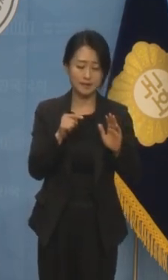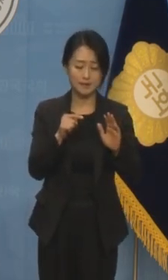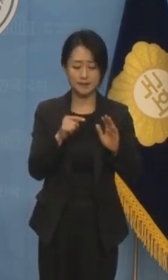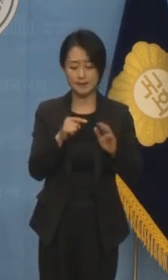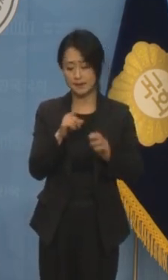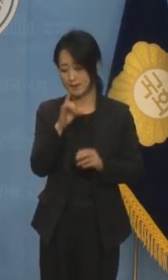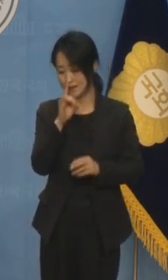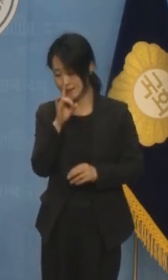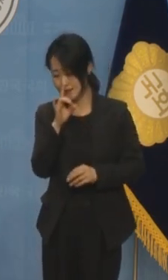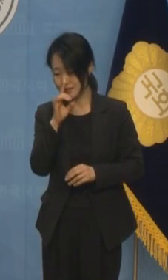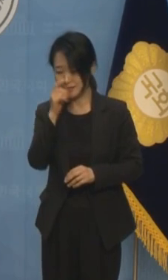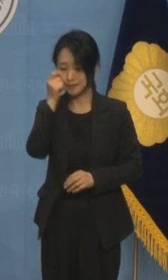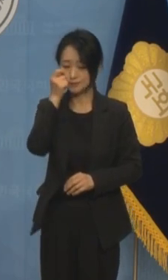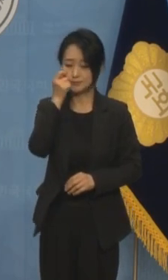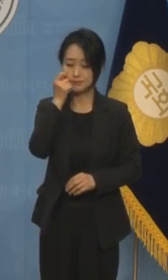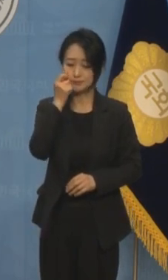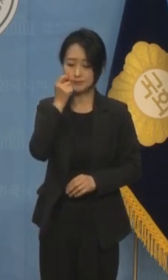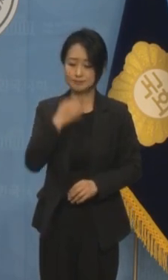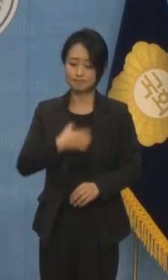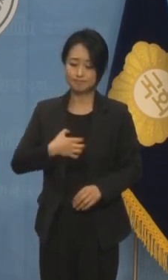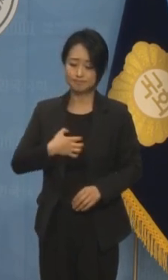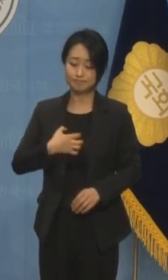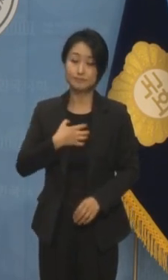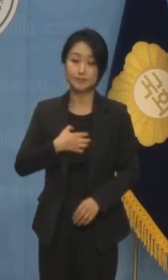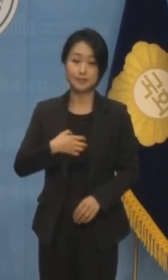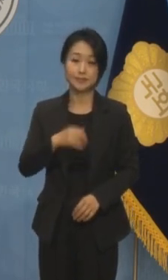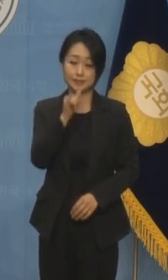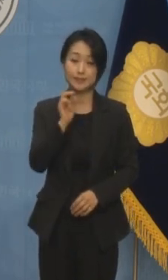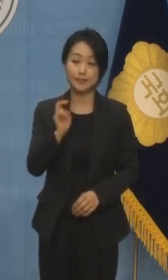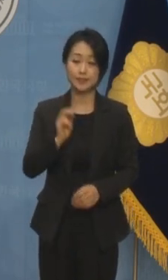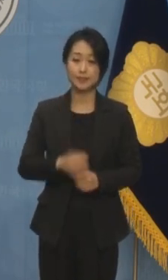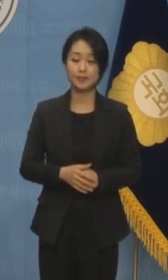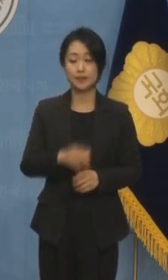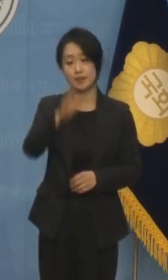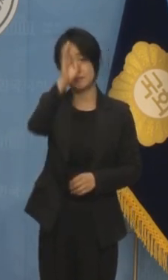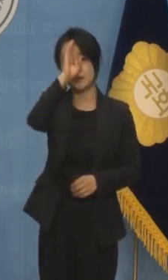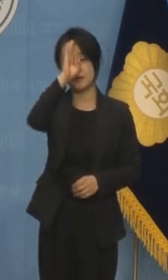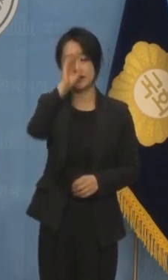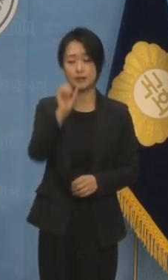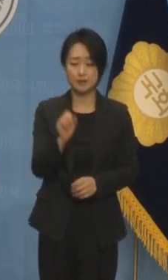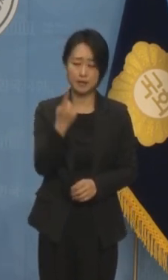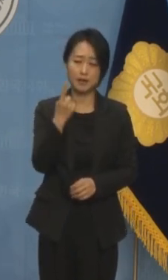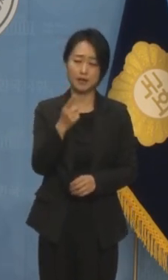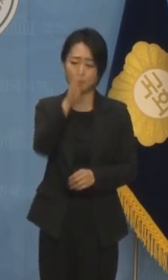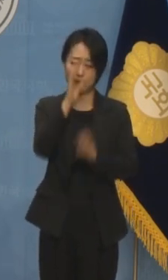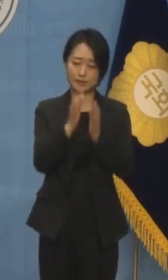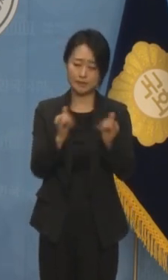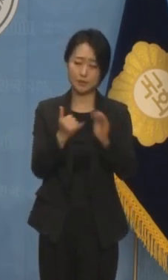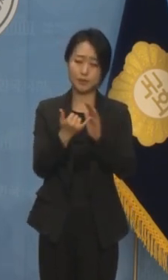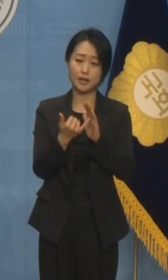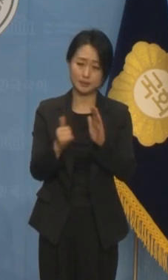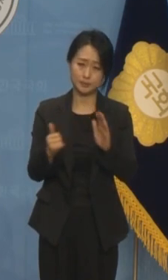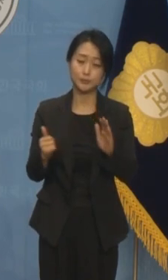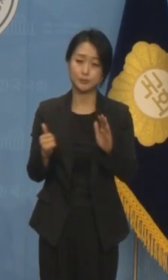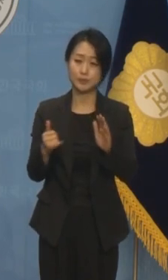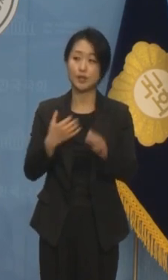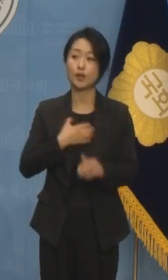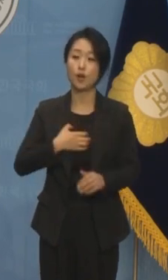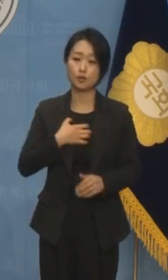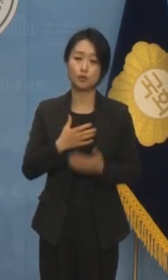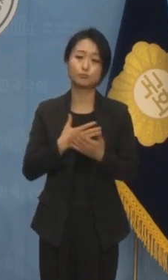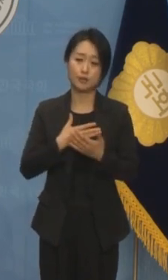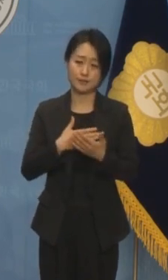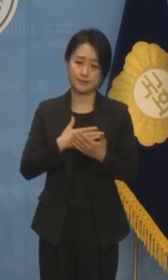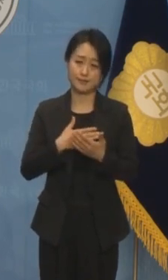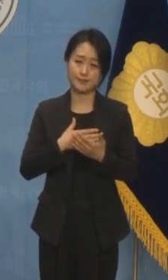눈시울을 적시셨을 것입니다. 지금 질병으로 고통받는 환자들과 가족들은 걱정과 불안